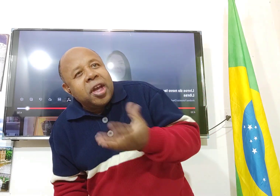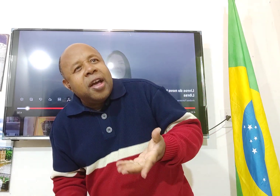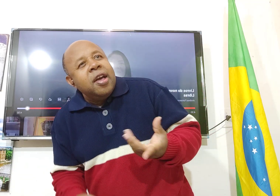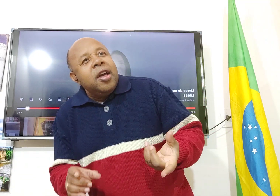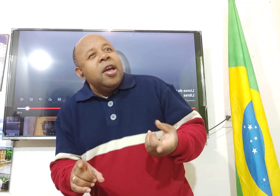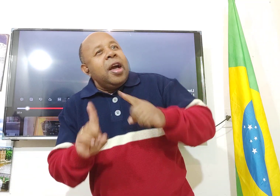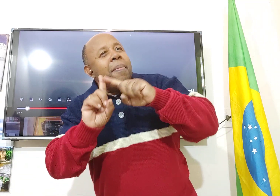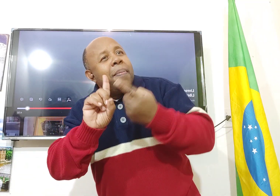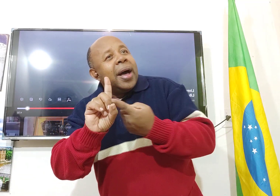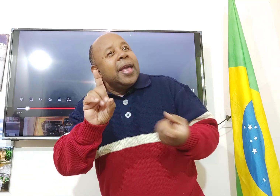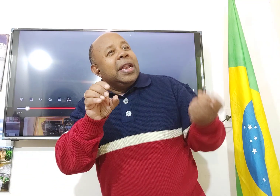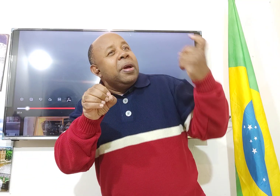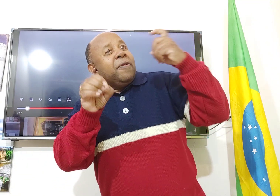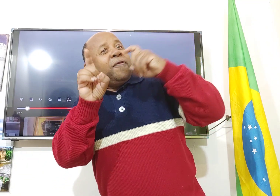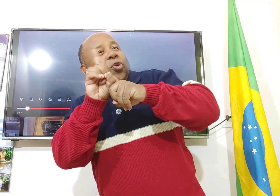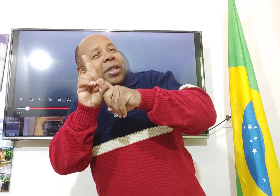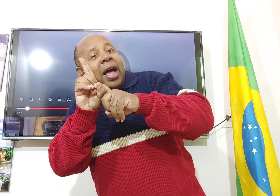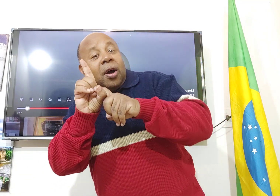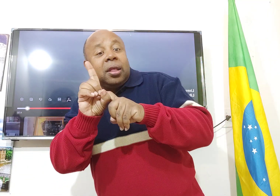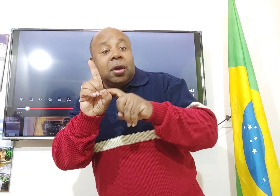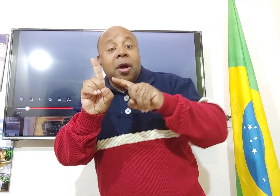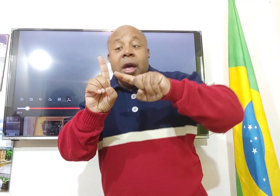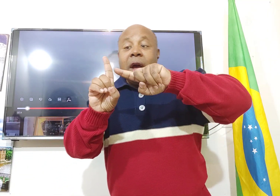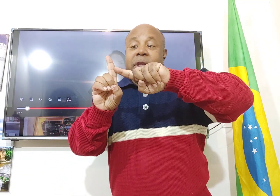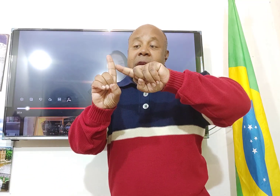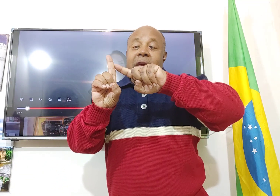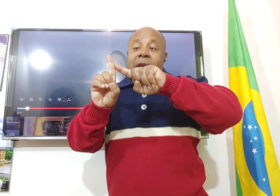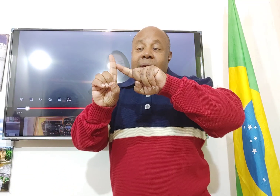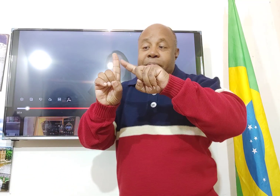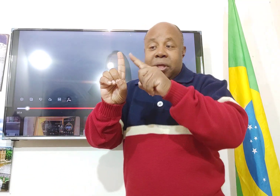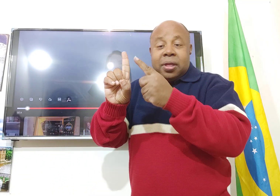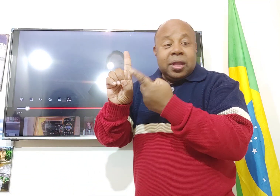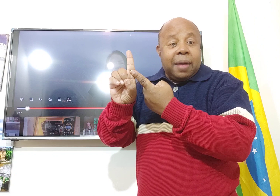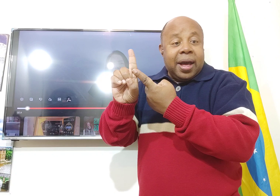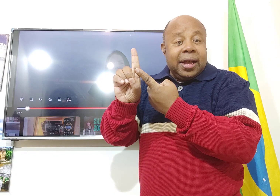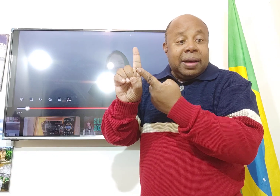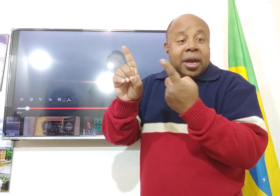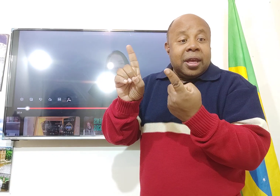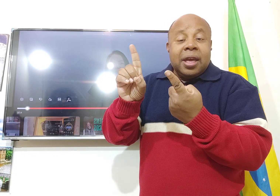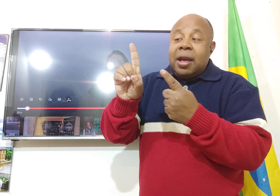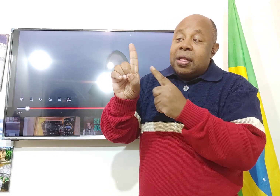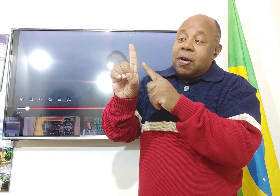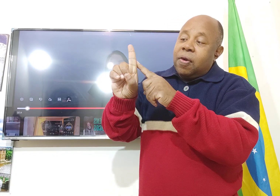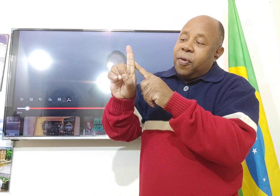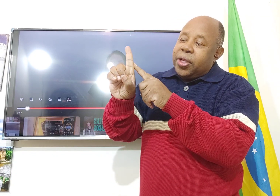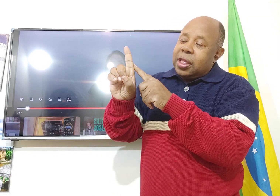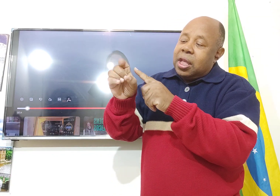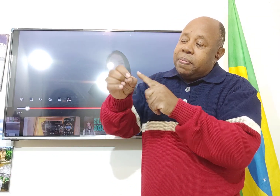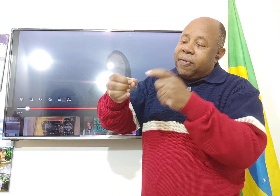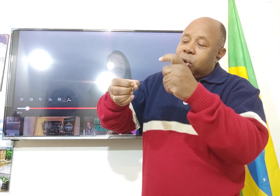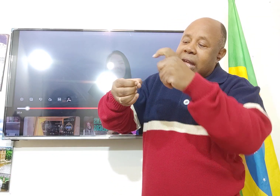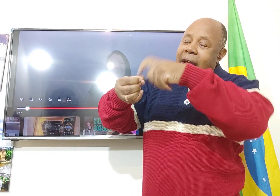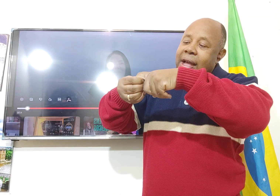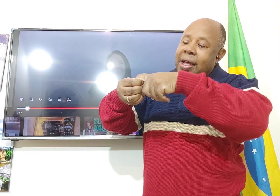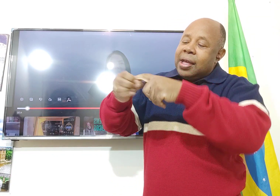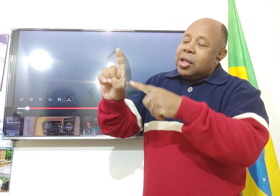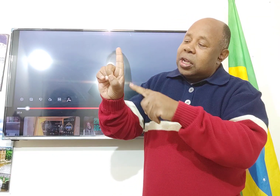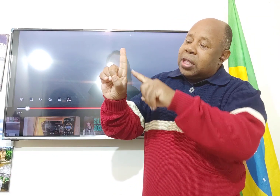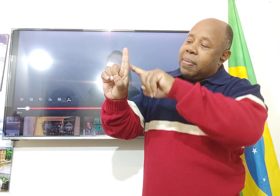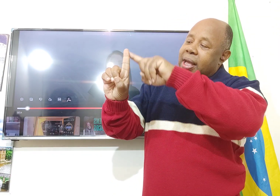já. Barriga da mãe, voltar. Olha só, eu tenho aqui a barriga da mãe. Eu vou fazer assim, para voltar. Eu já tenho a barriga